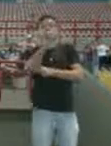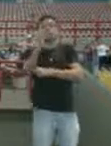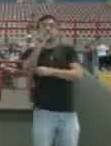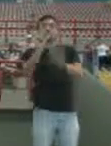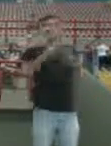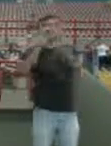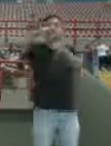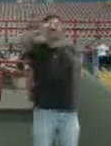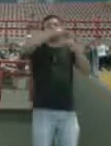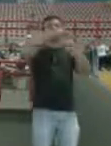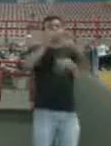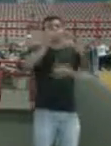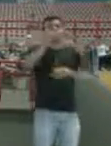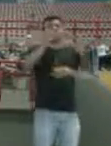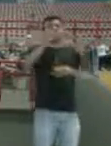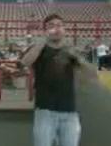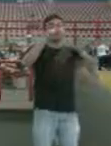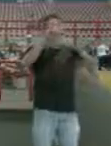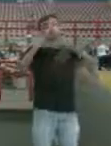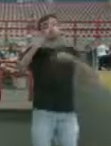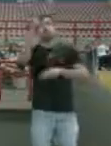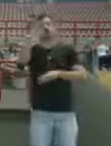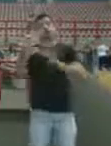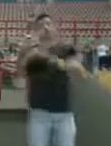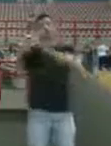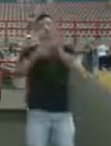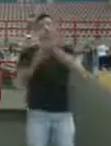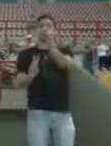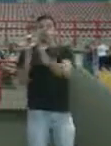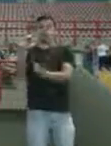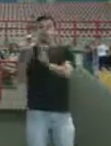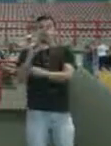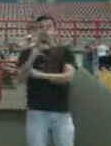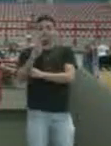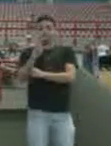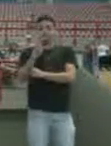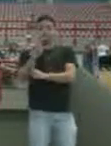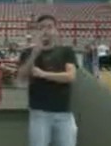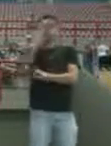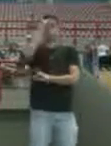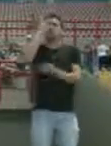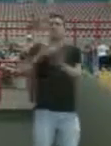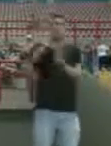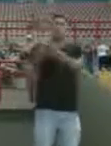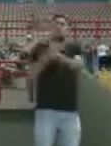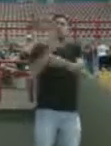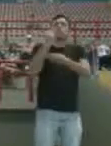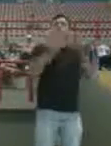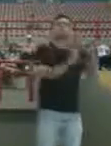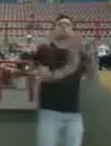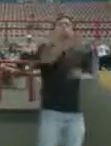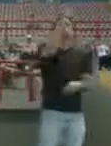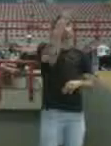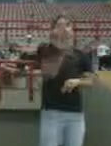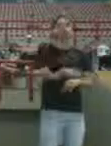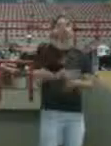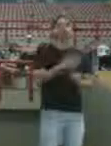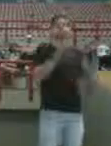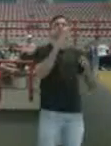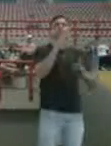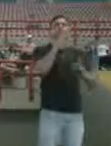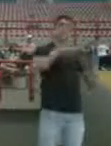inovação tecnológica. E agora o Brasil aparece com pré-sal. Então o Brasil sempre, até alguém me perguntou aqui no começo, a questão tecnológica. O